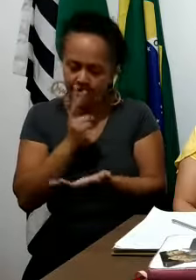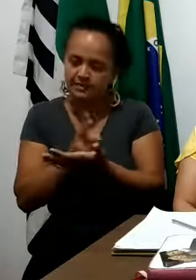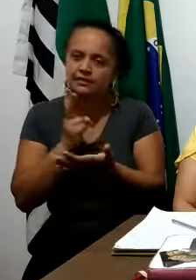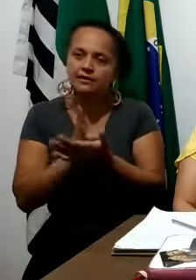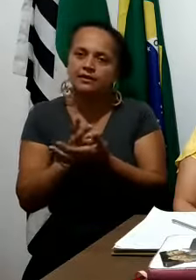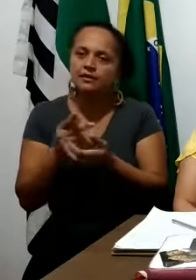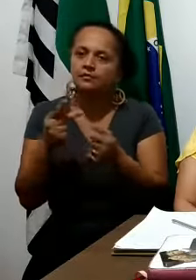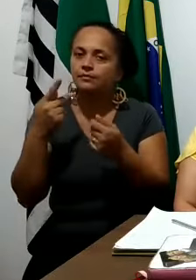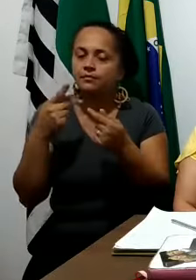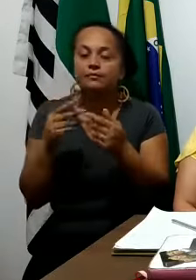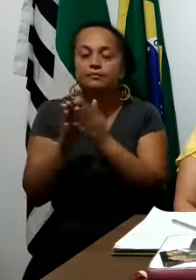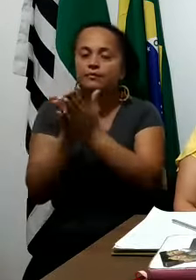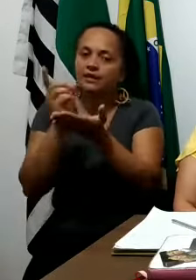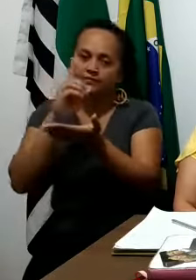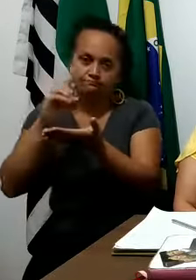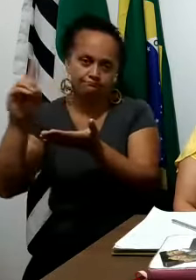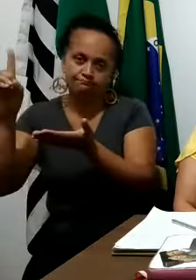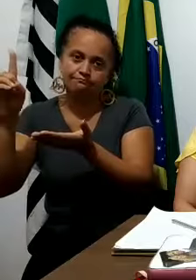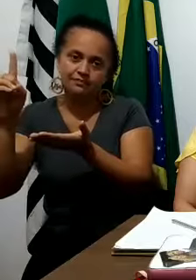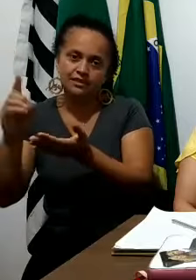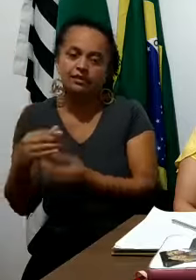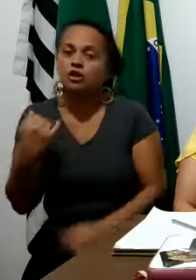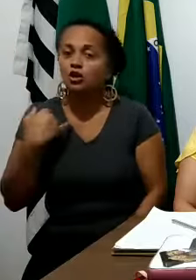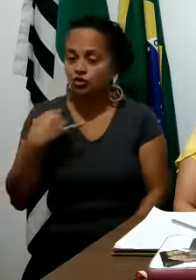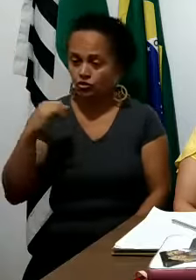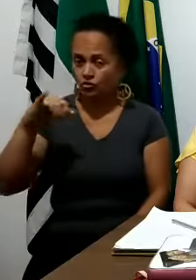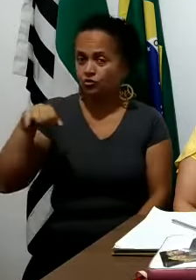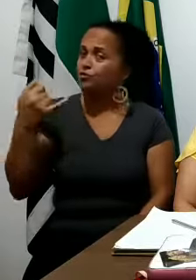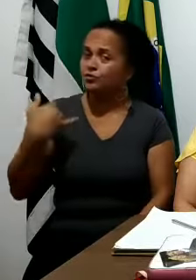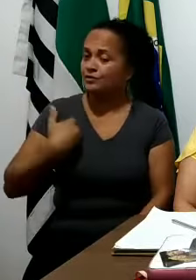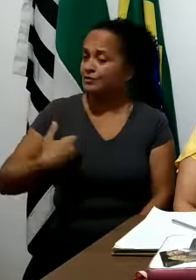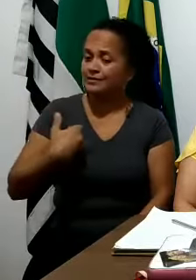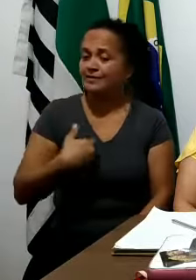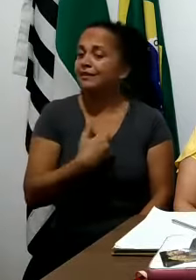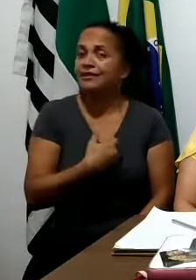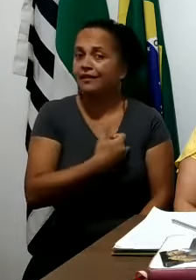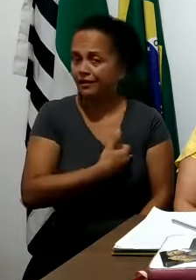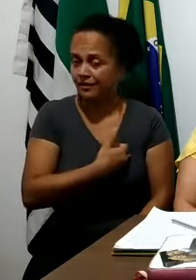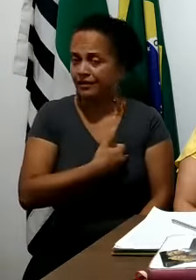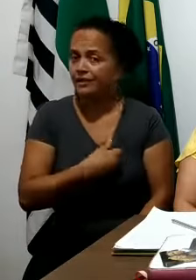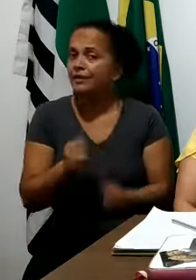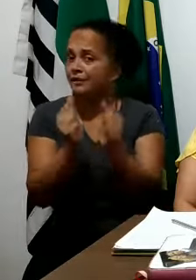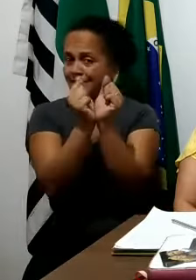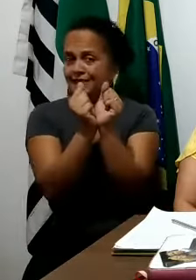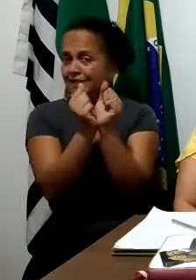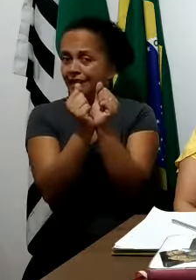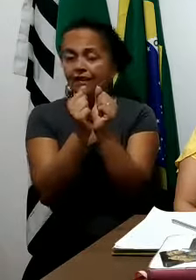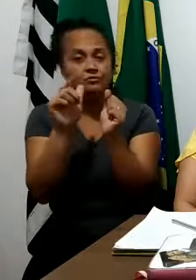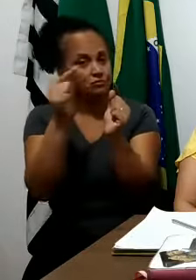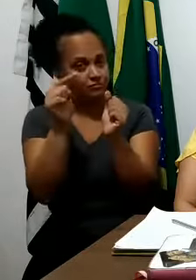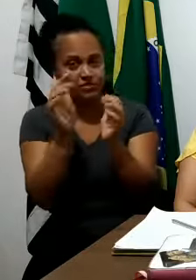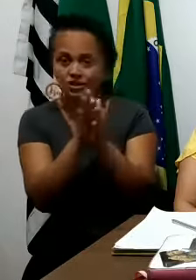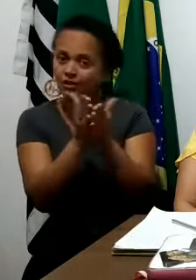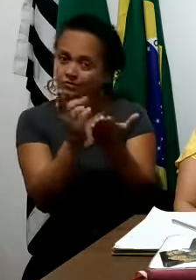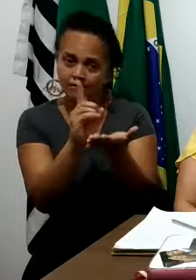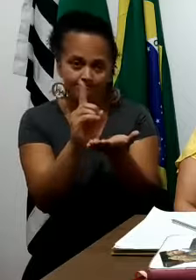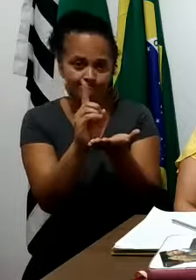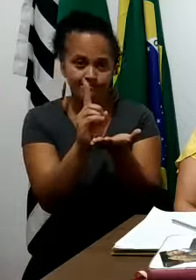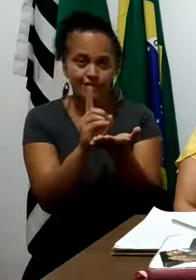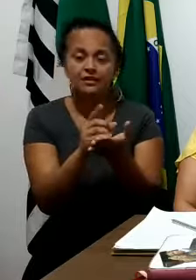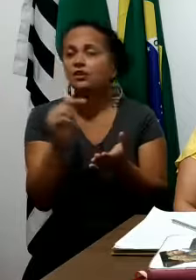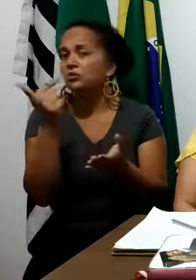Amém. José, ele não tinha ali naquele momento, a partir da cisterna, nas prisões, tudo aquilo que ele passou, ele não tinha uma Bíblia. Ele não tinha